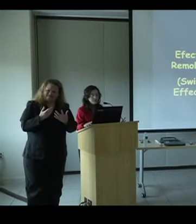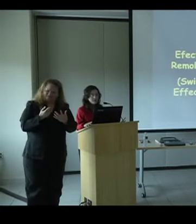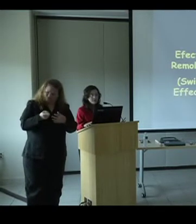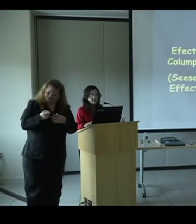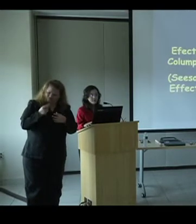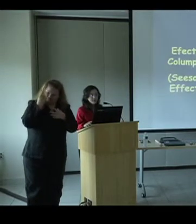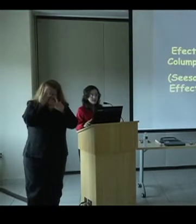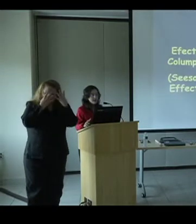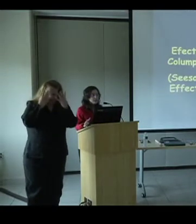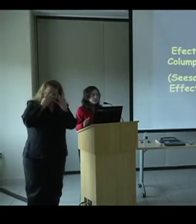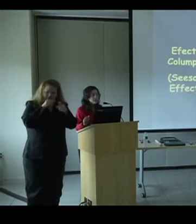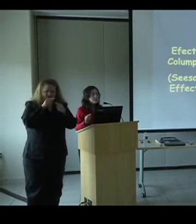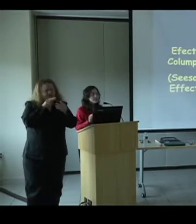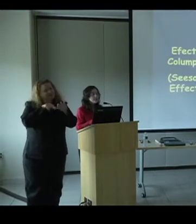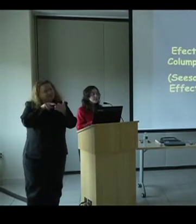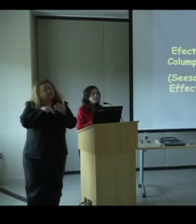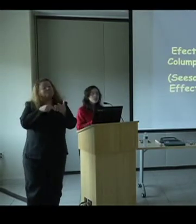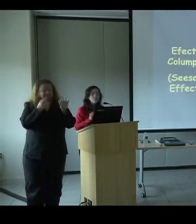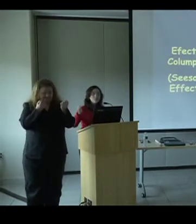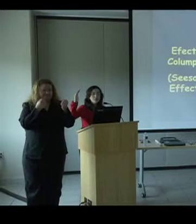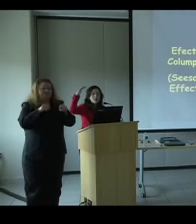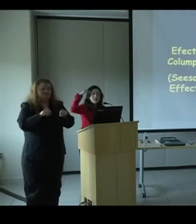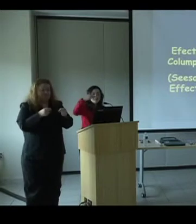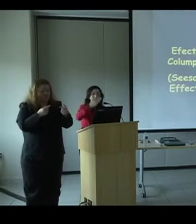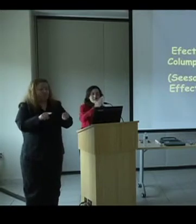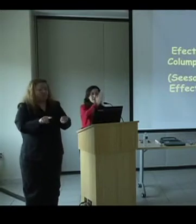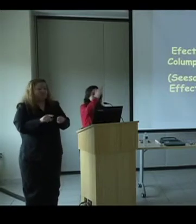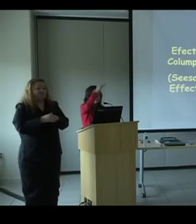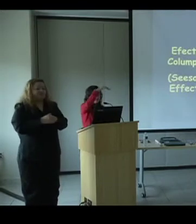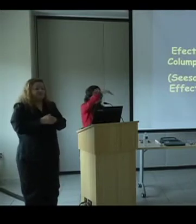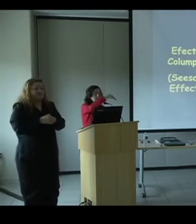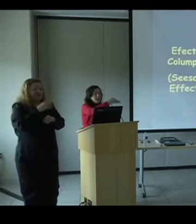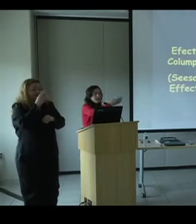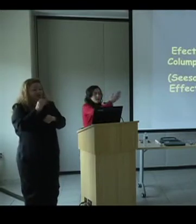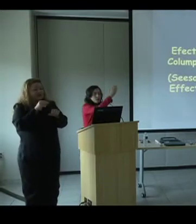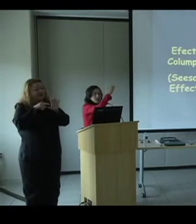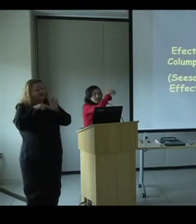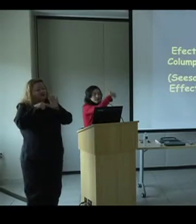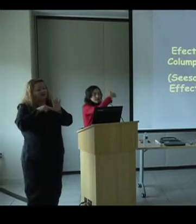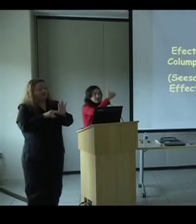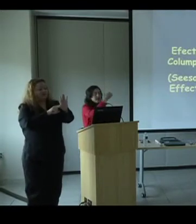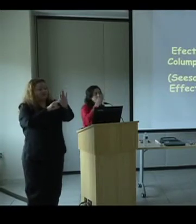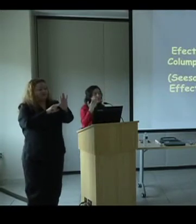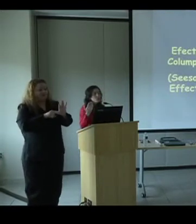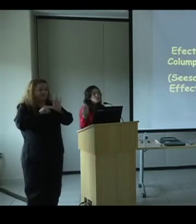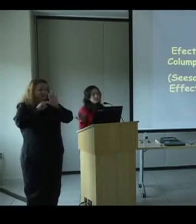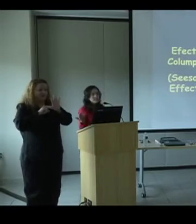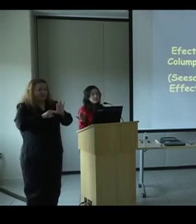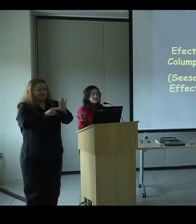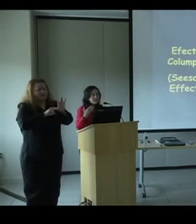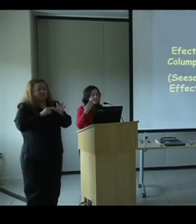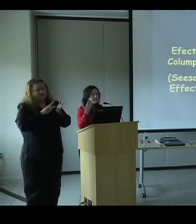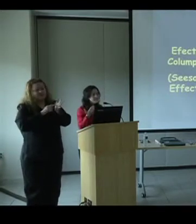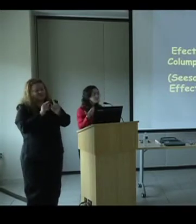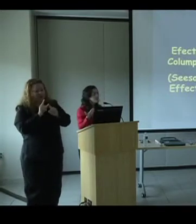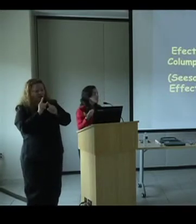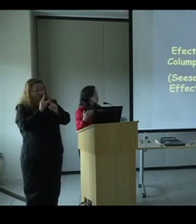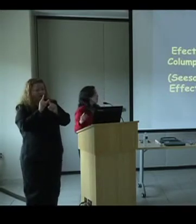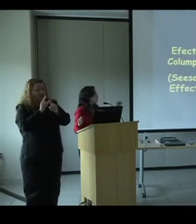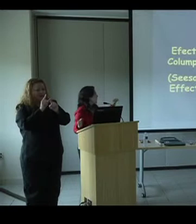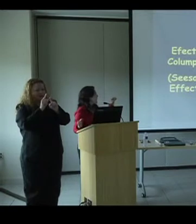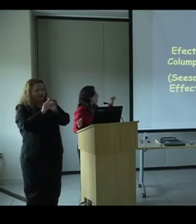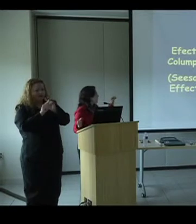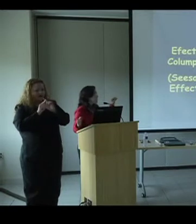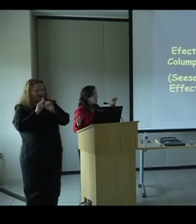pasar entonces está el efecto columpio donde las letras se van haciendo así ustedes si las